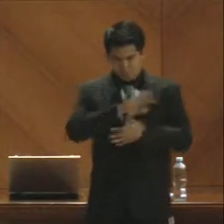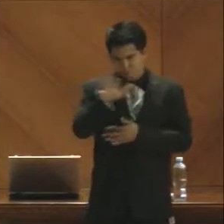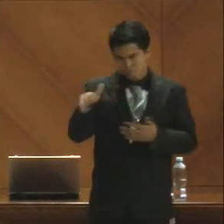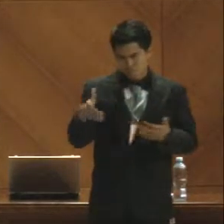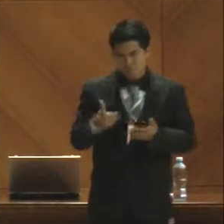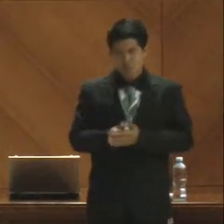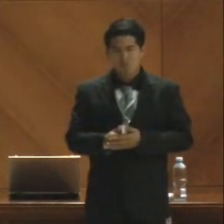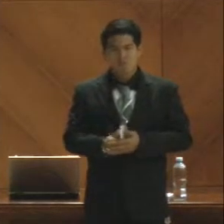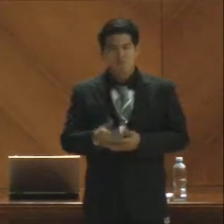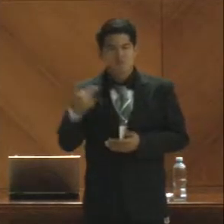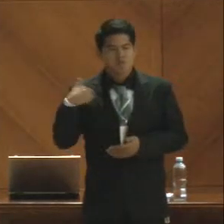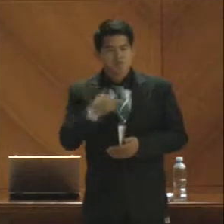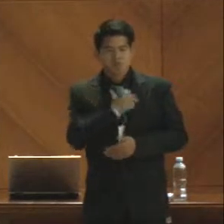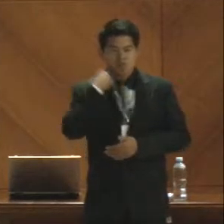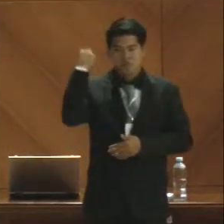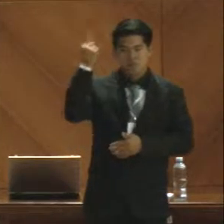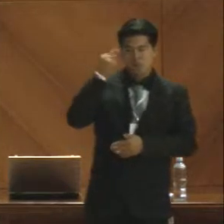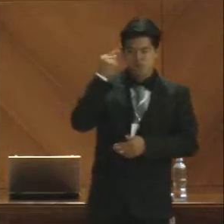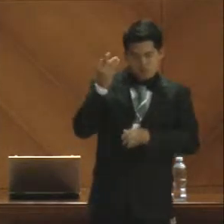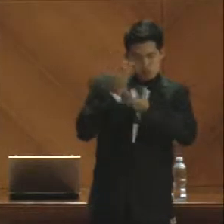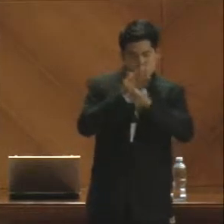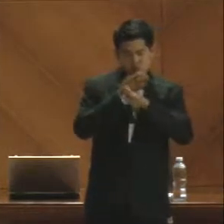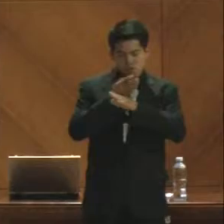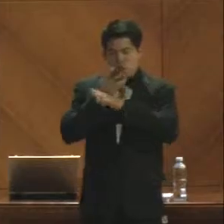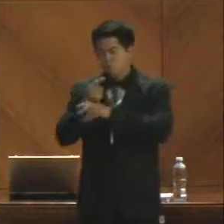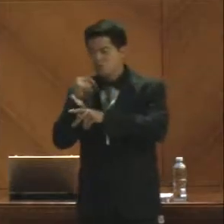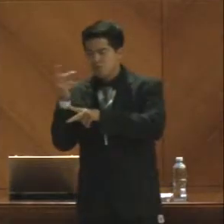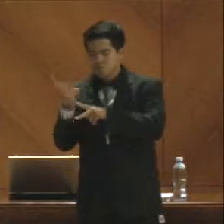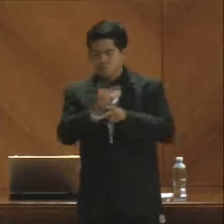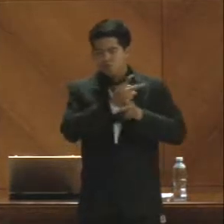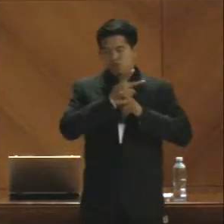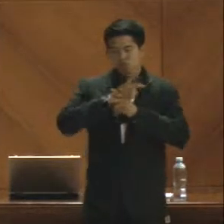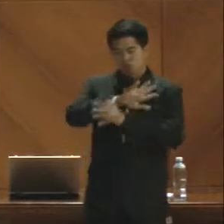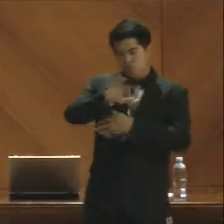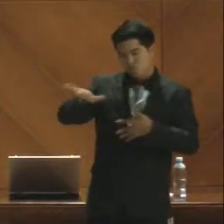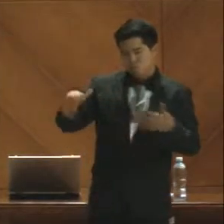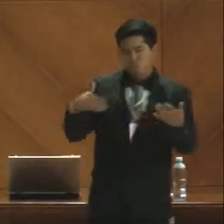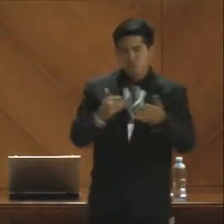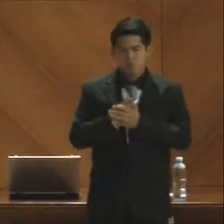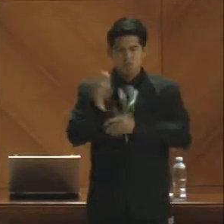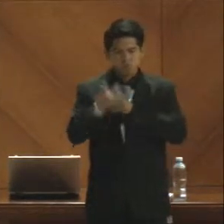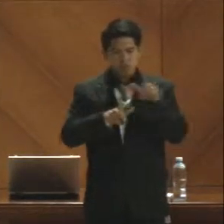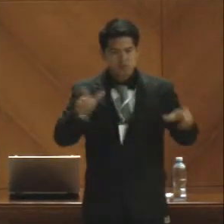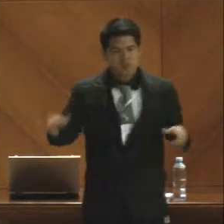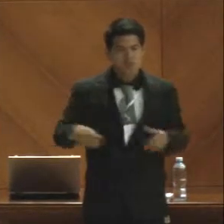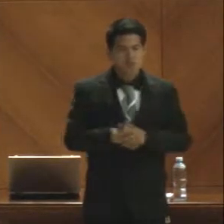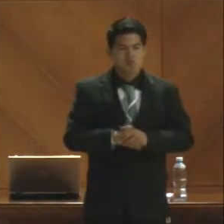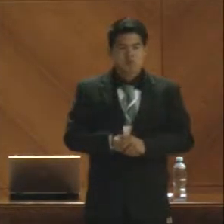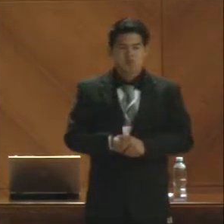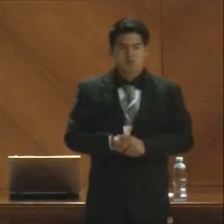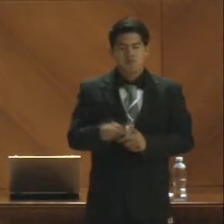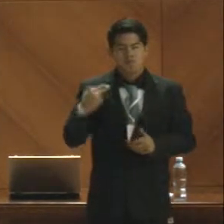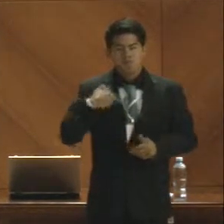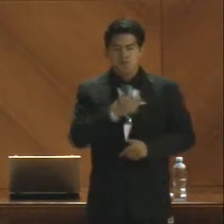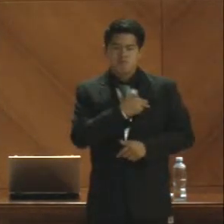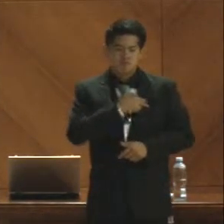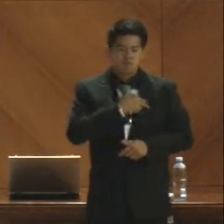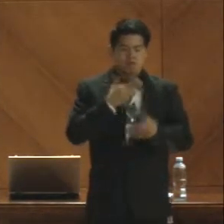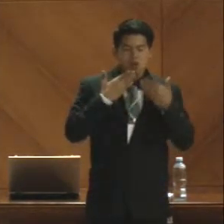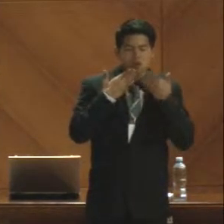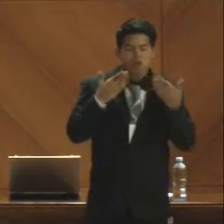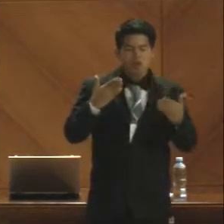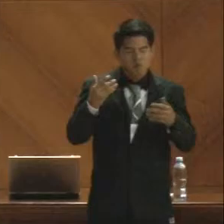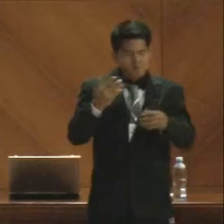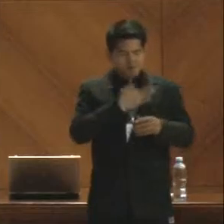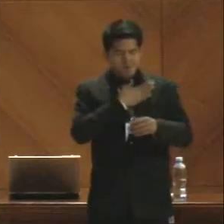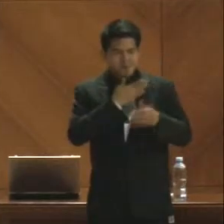tenemos el deber de proteger la información de los ciudadanos, ¿sí? Y eso solo se puede hacer con sistemas en los cuales se pueden confiar, y los sistemas en los que se pueden